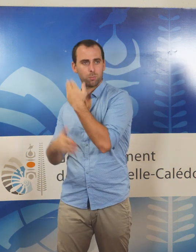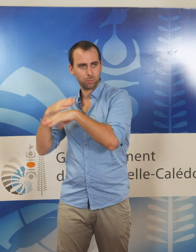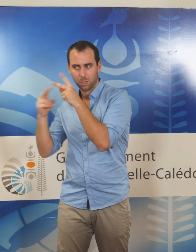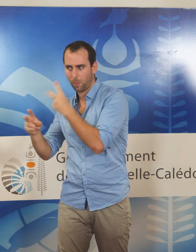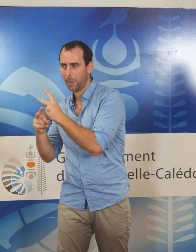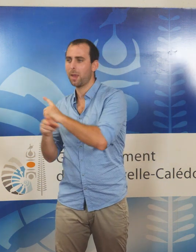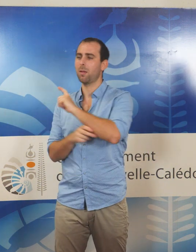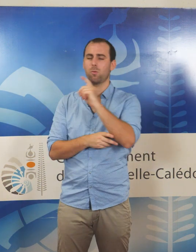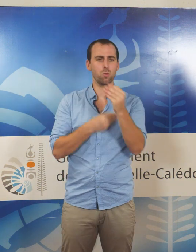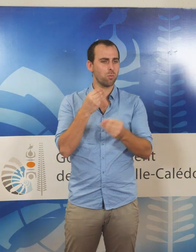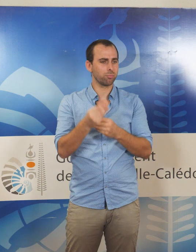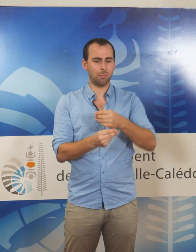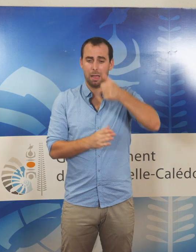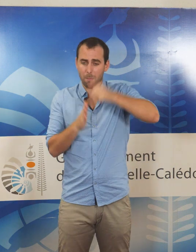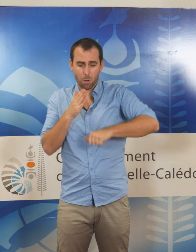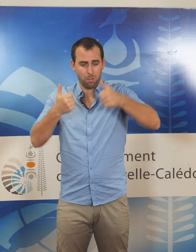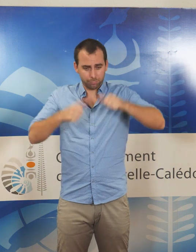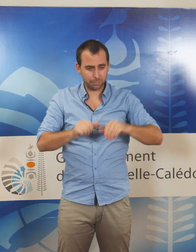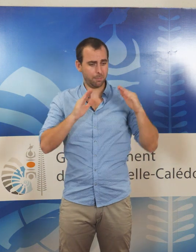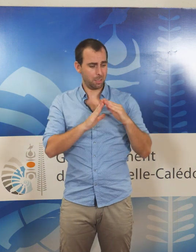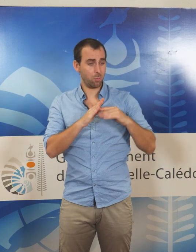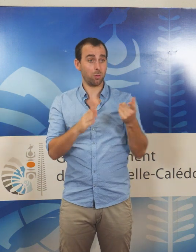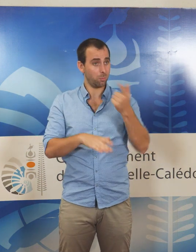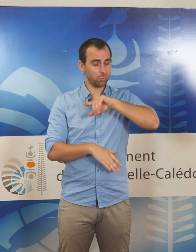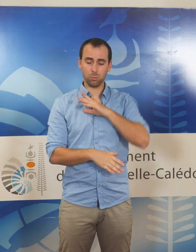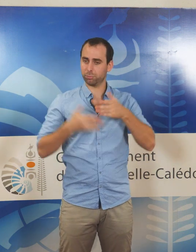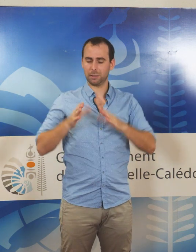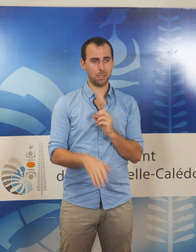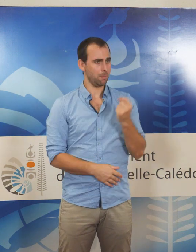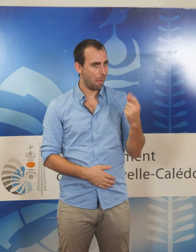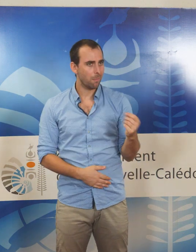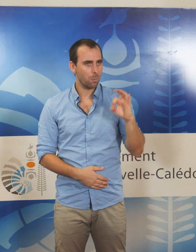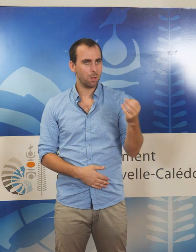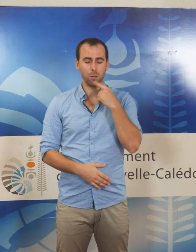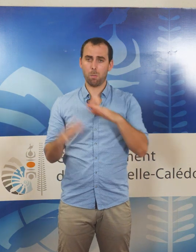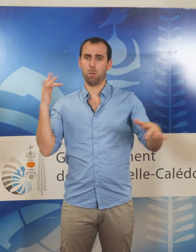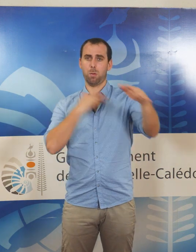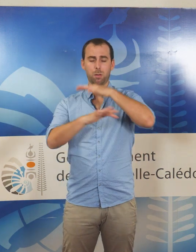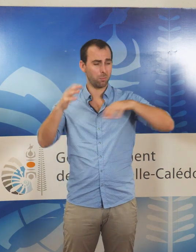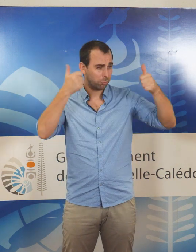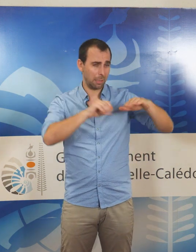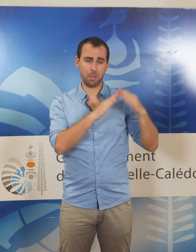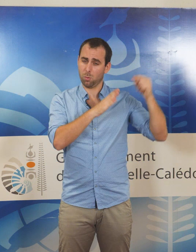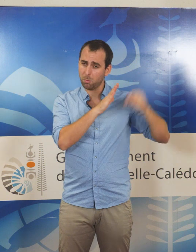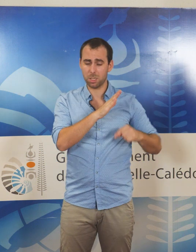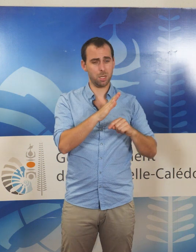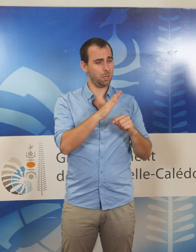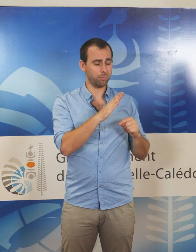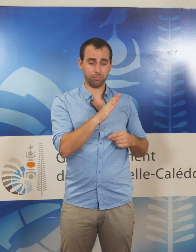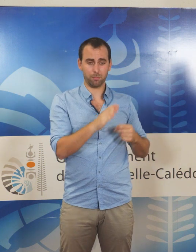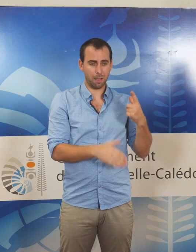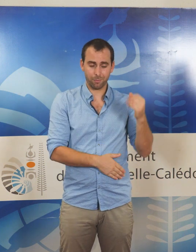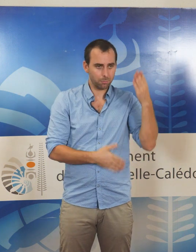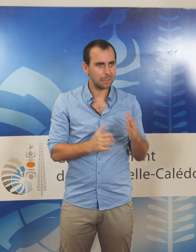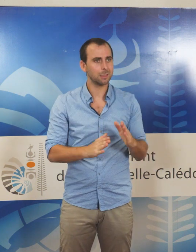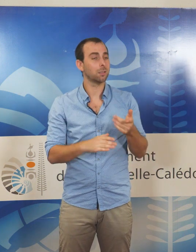pendant un mois, de manière extrêmement rapide, hein, de confinement de la Nouvelle-Calédonie, nous a permis